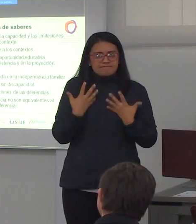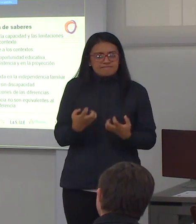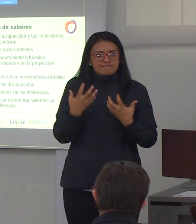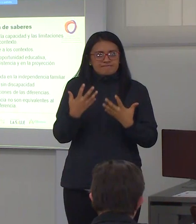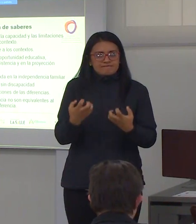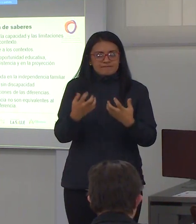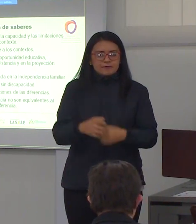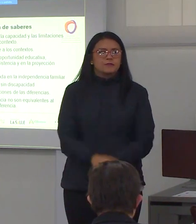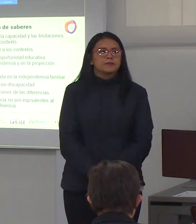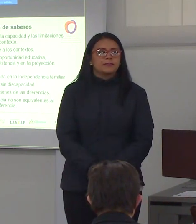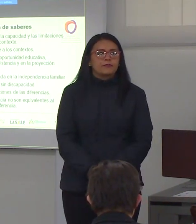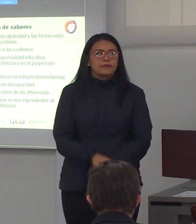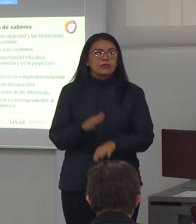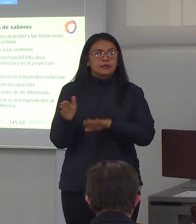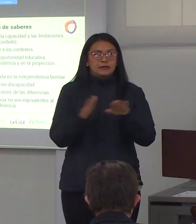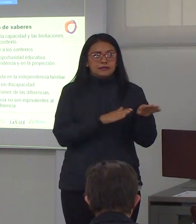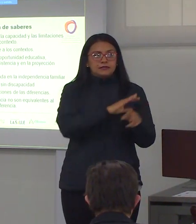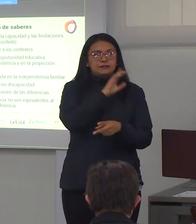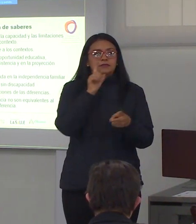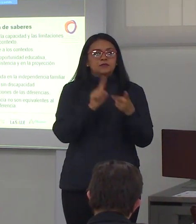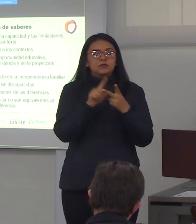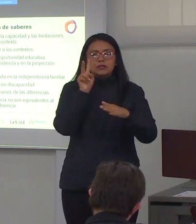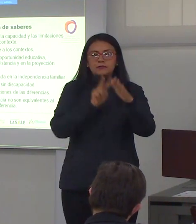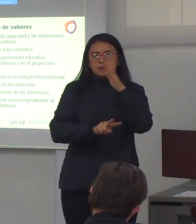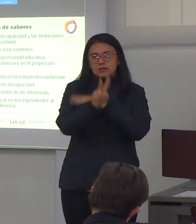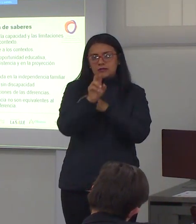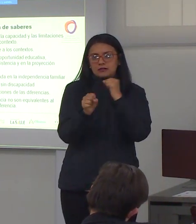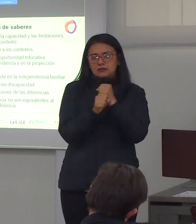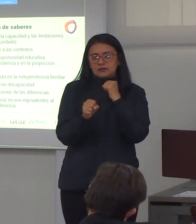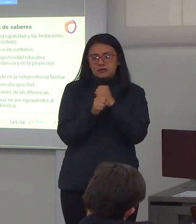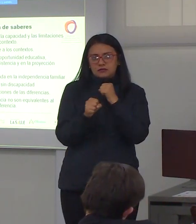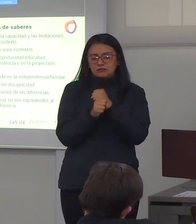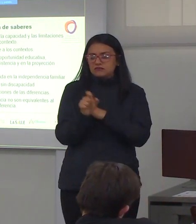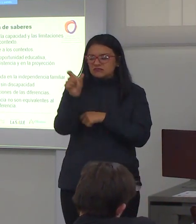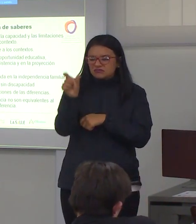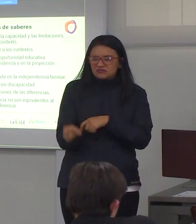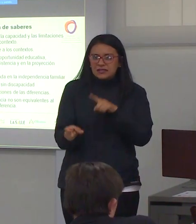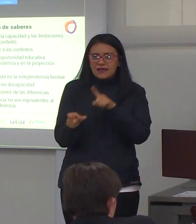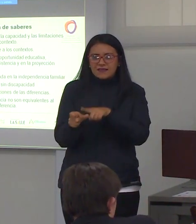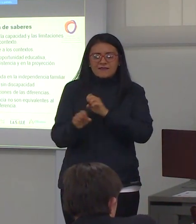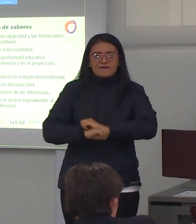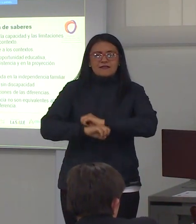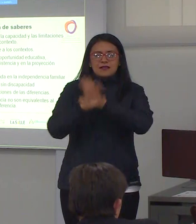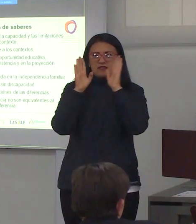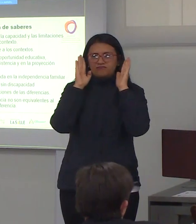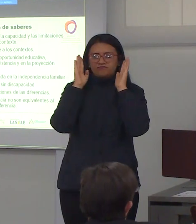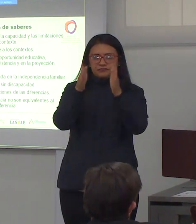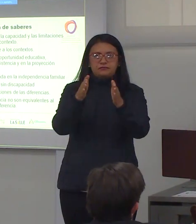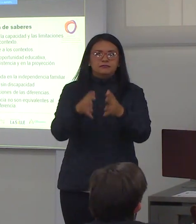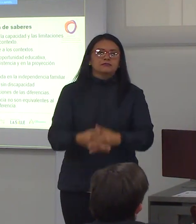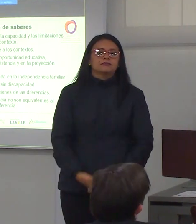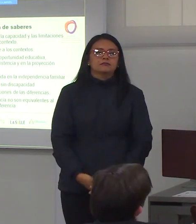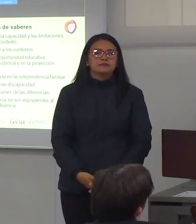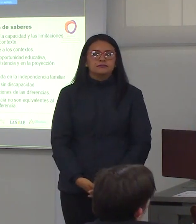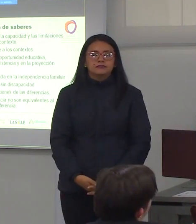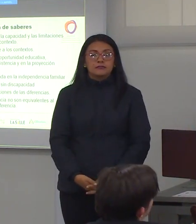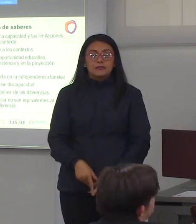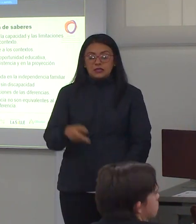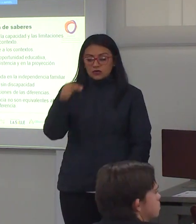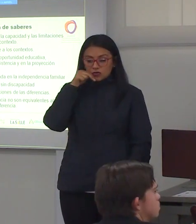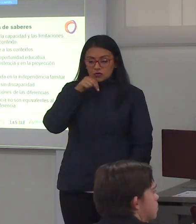su actividad y la otra la proyección laboral son chicos que tienen claro para dónde van la